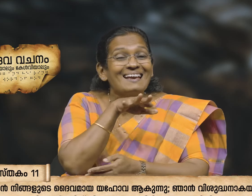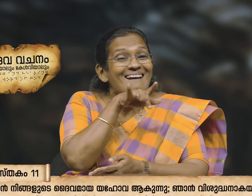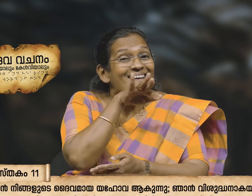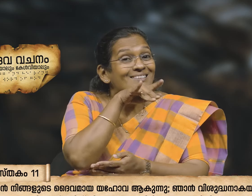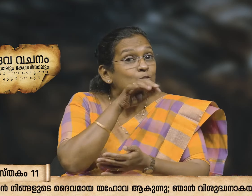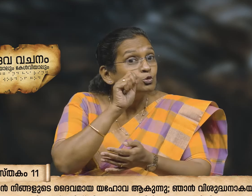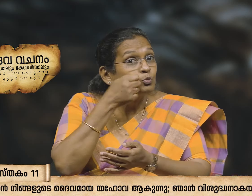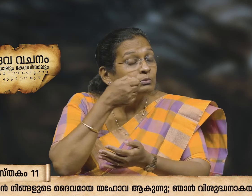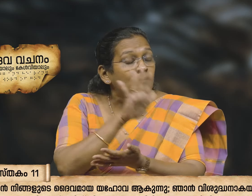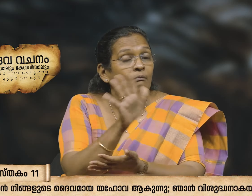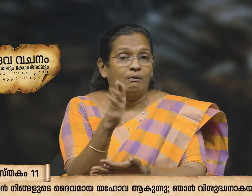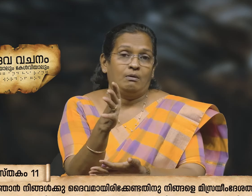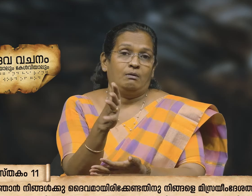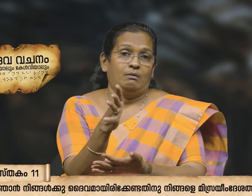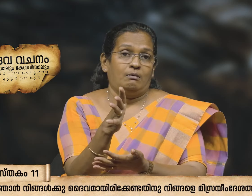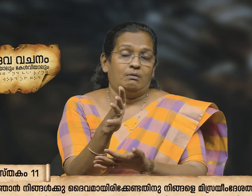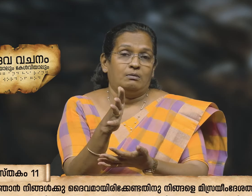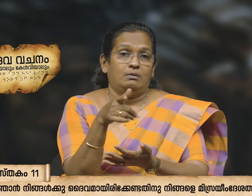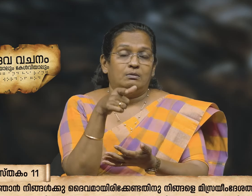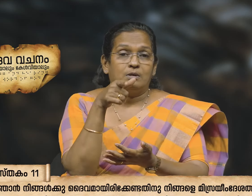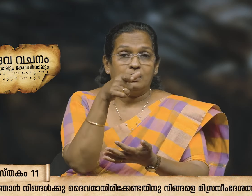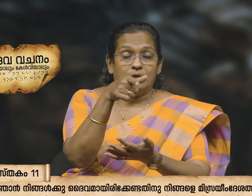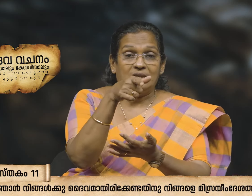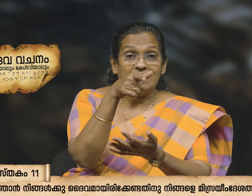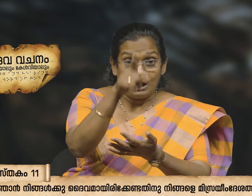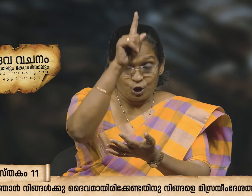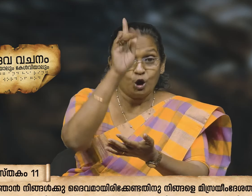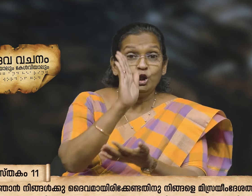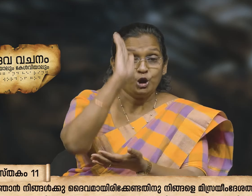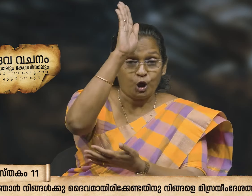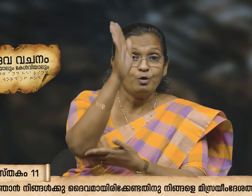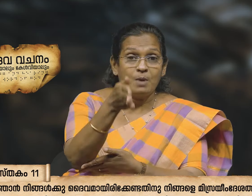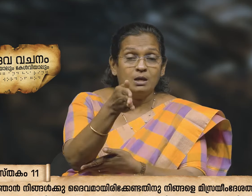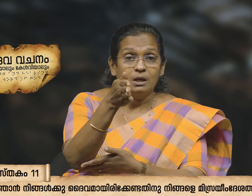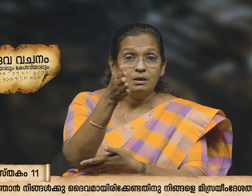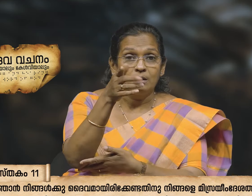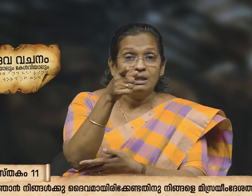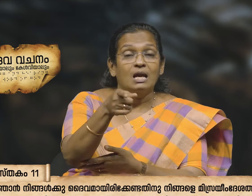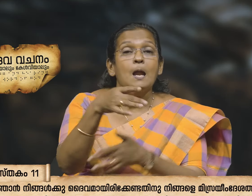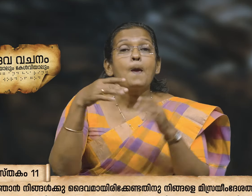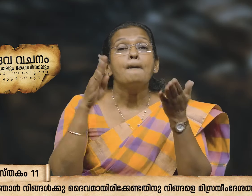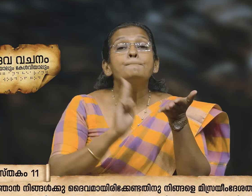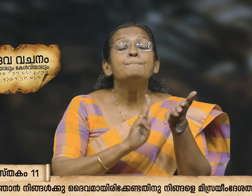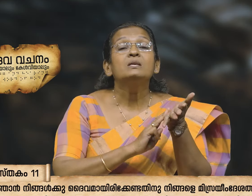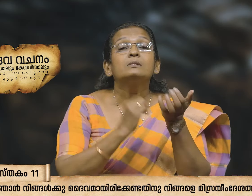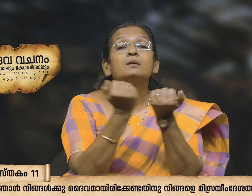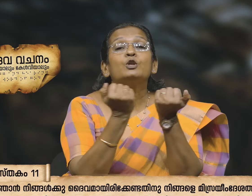അശുദ്ധമാക്കരുത്. ഞാൻ നിങ്ങൾക്ക് ദൈവമായിരിക്കേണ്ടതിന് നിങ്ങളെ മിസ്രയീം ദേശത്ത് നിന്ന്